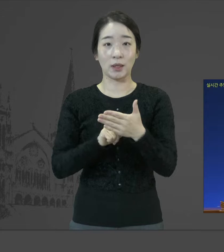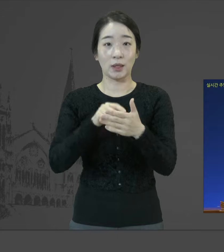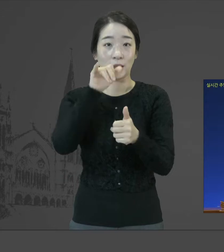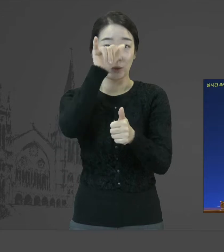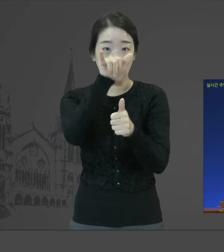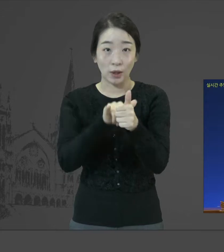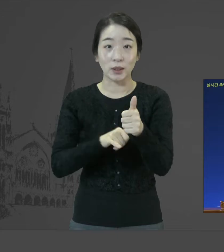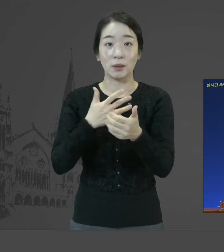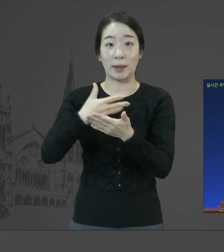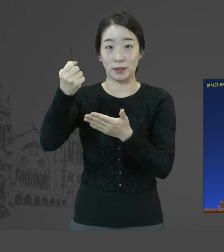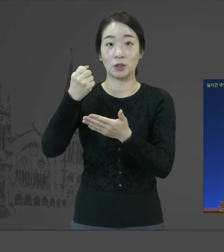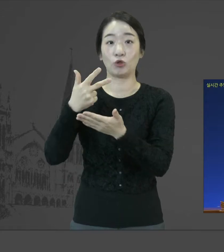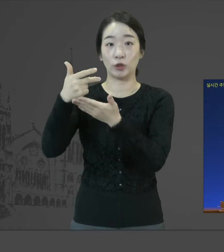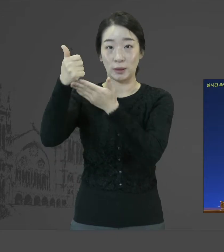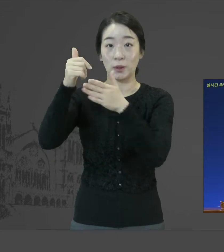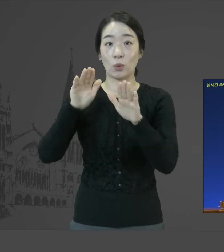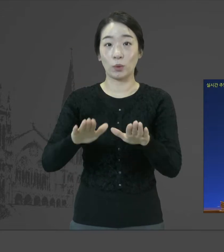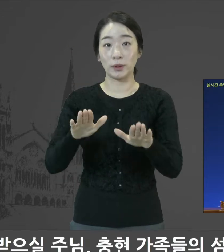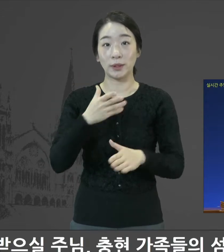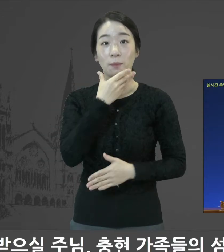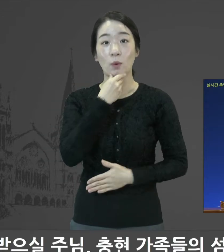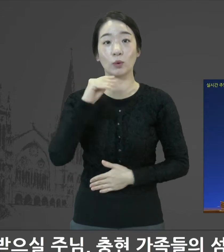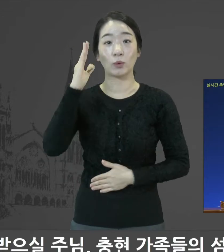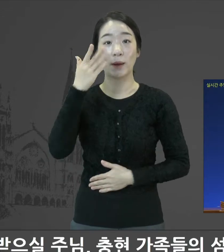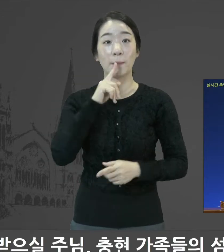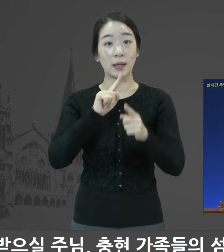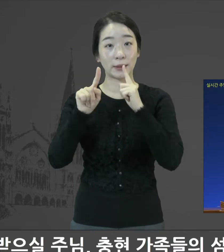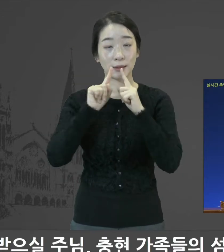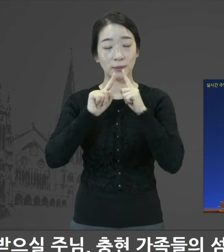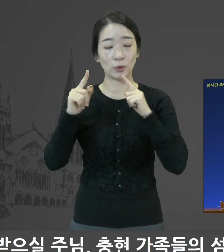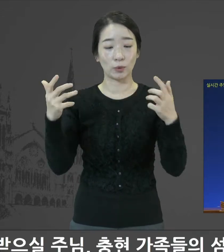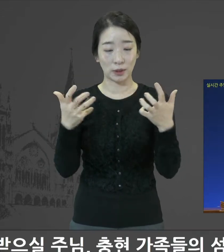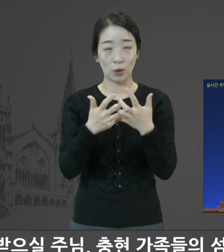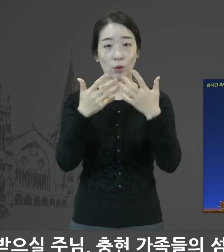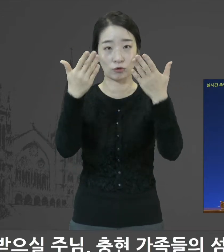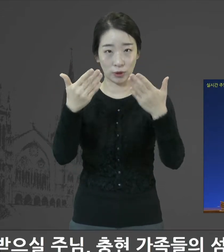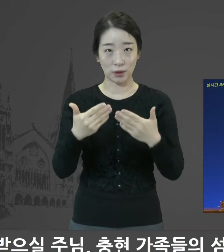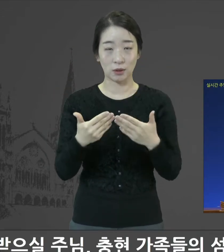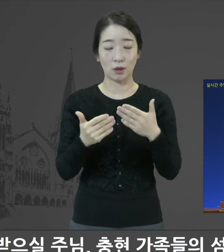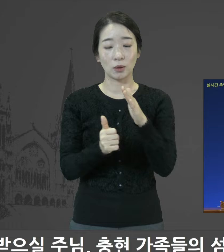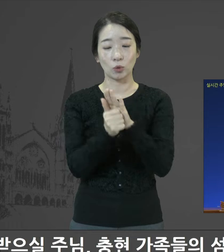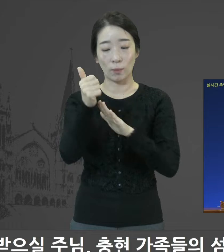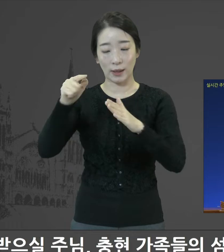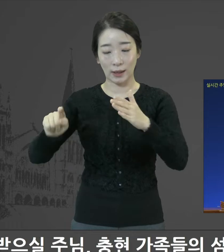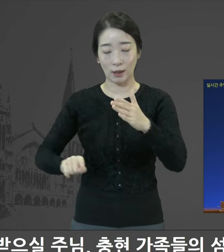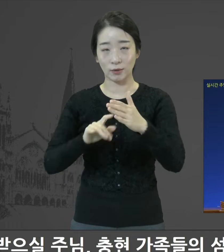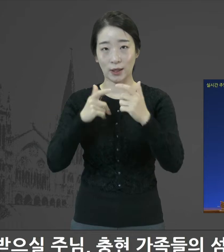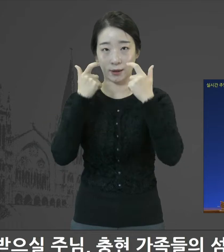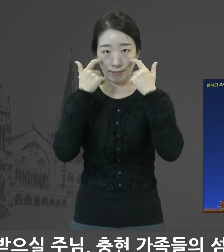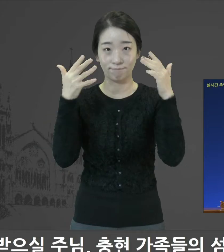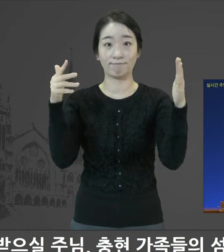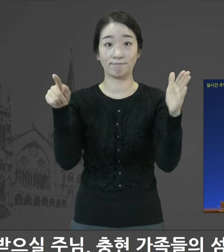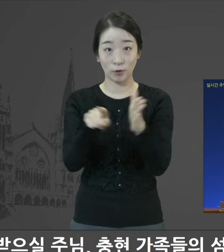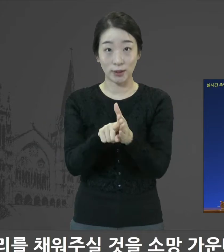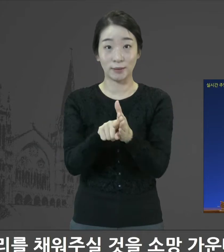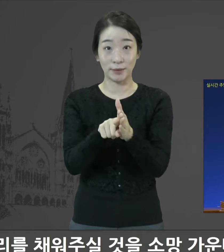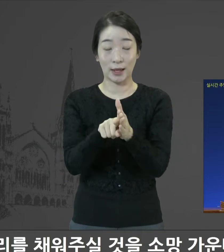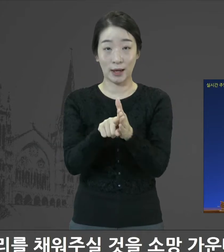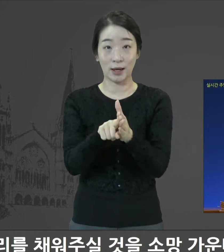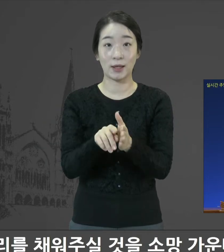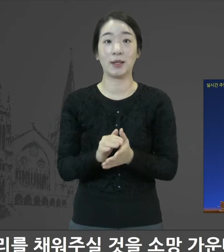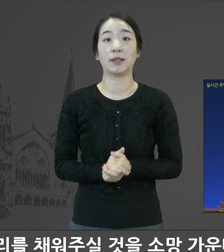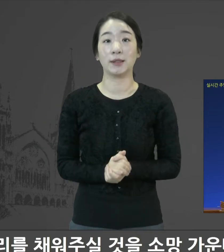시간에는 복된 말씀으로 우리를 채워주실 것을 소망 가운데 확신합니다.